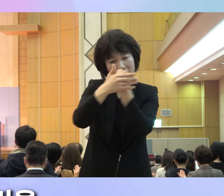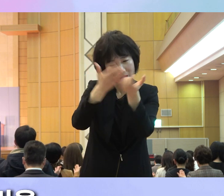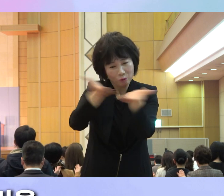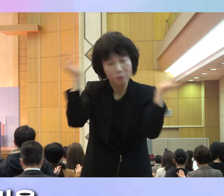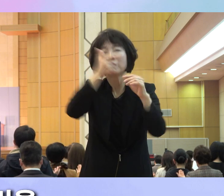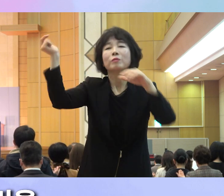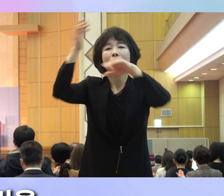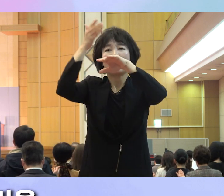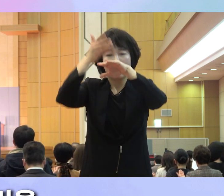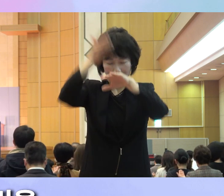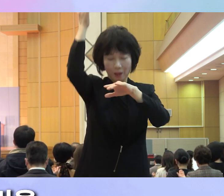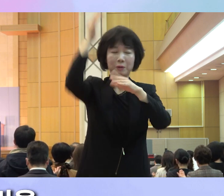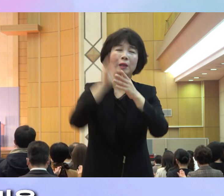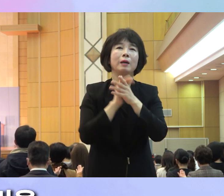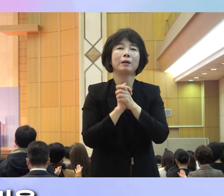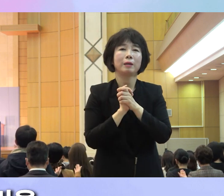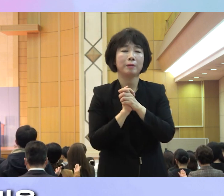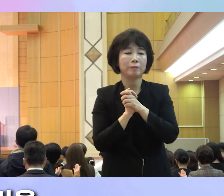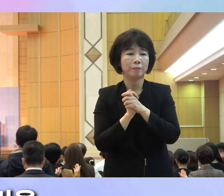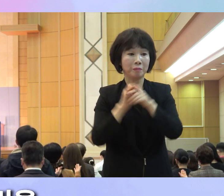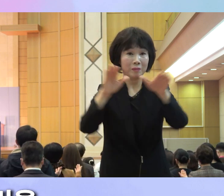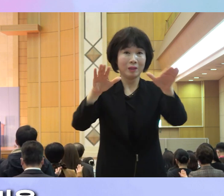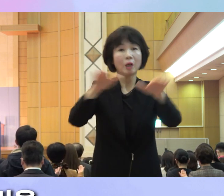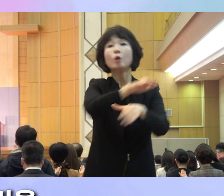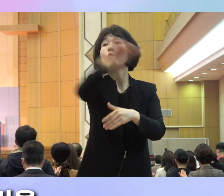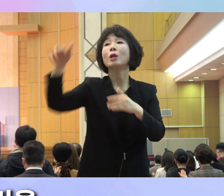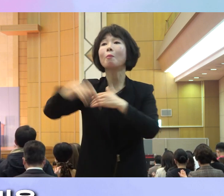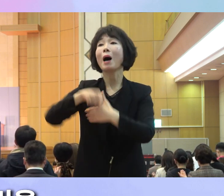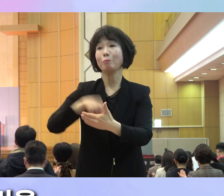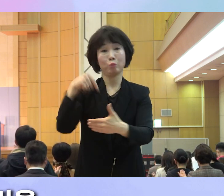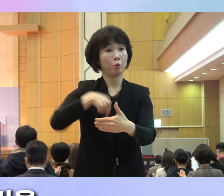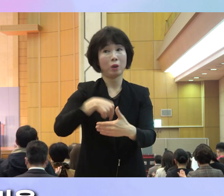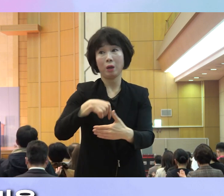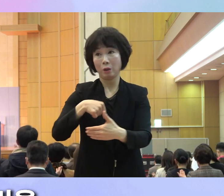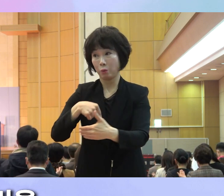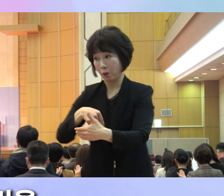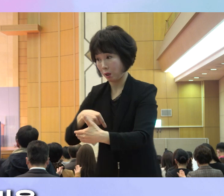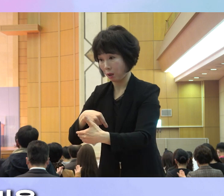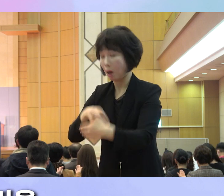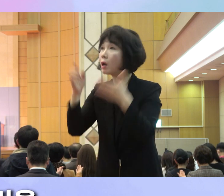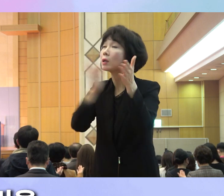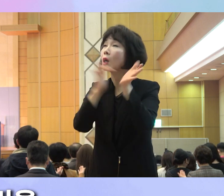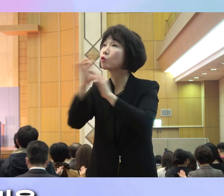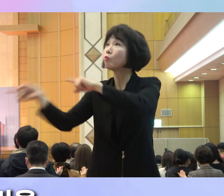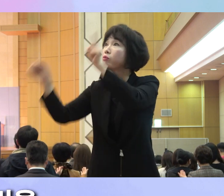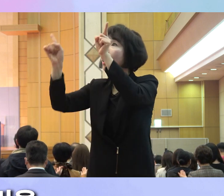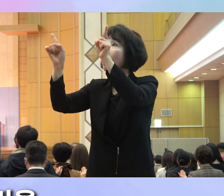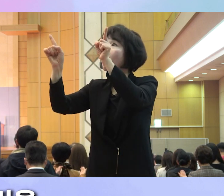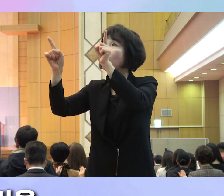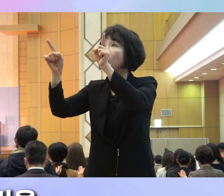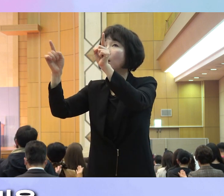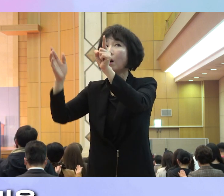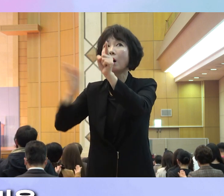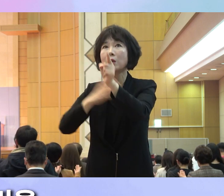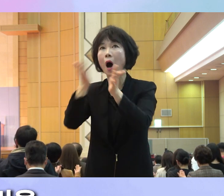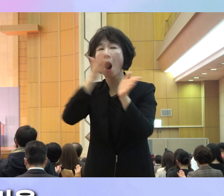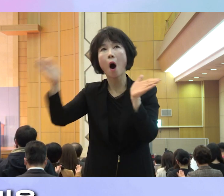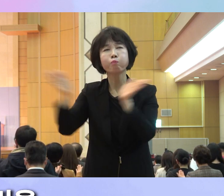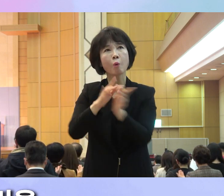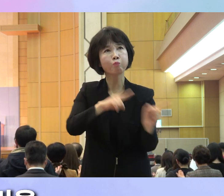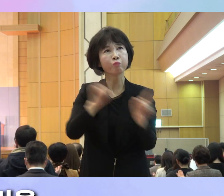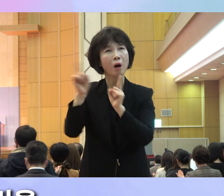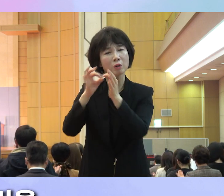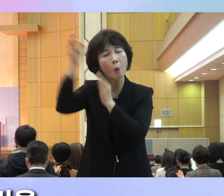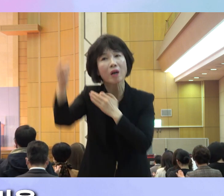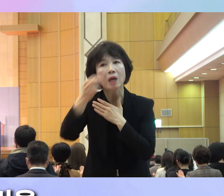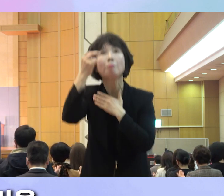주시니 감사하옵나이다. 이제 우리 마음속에 예수 부활 내 부활이라고 하는 이 영원한